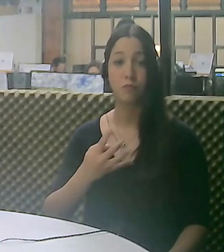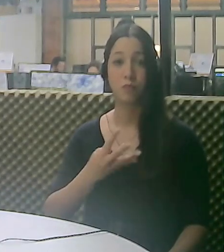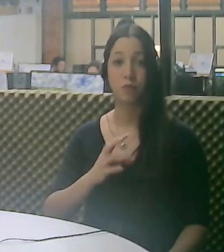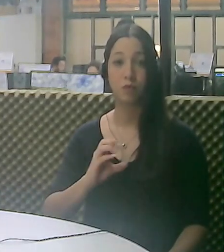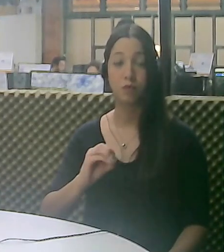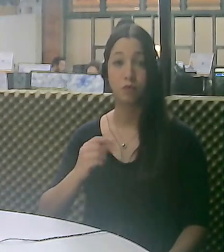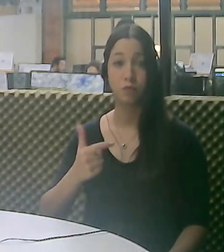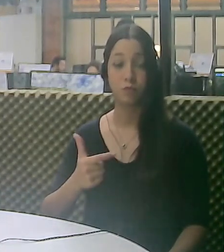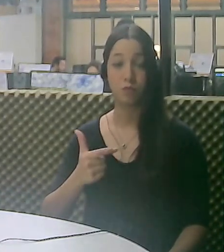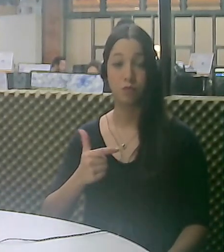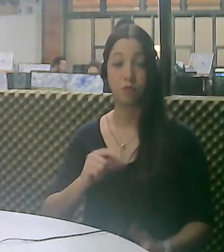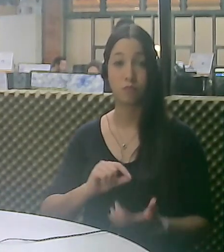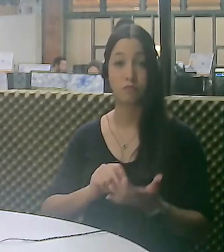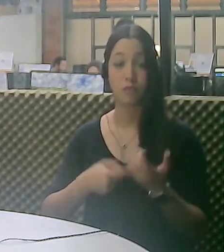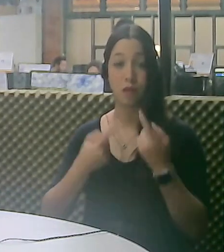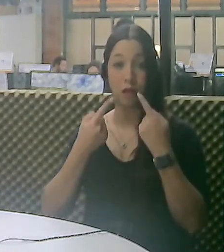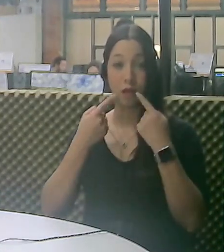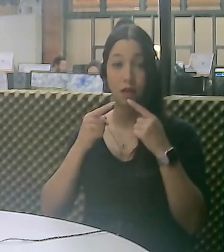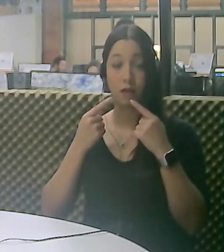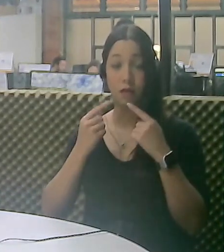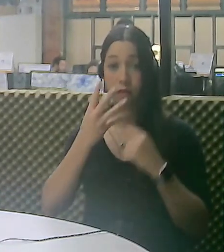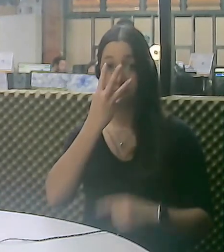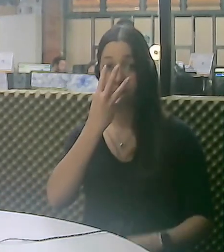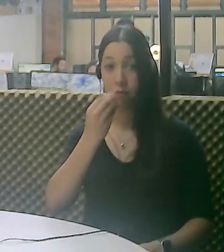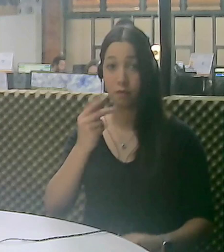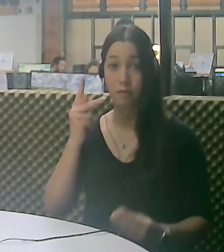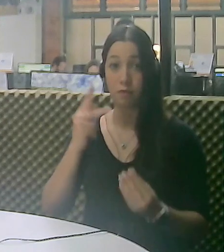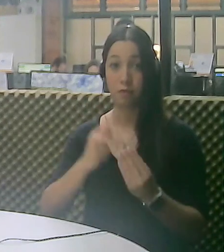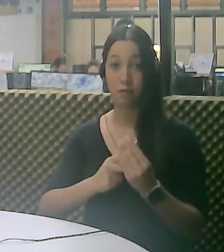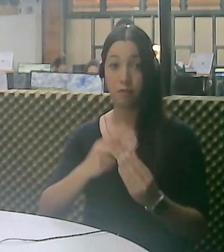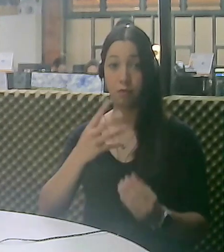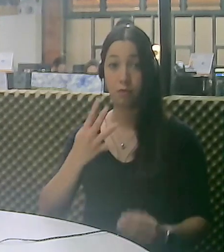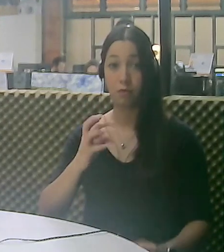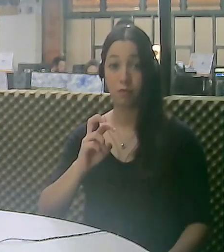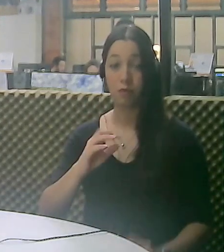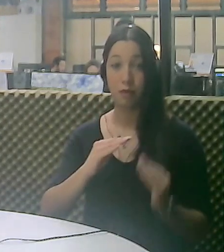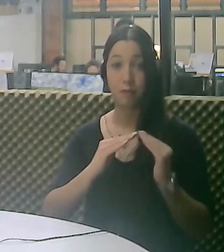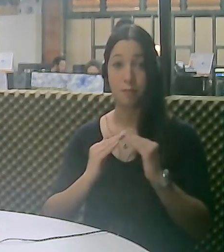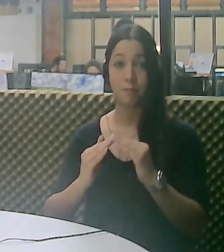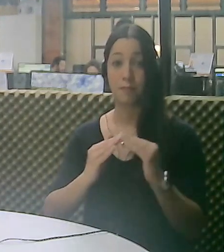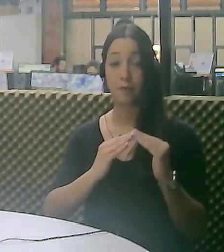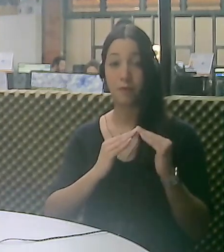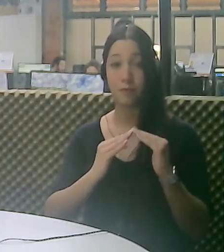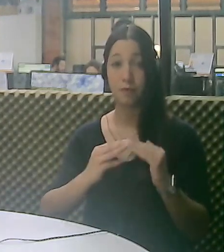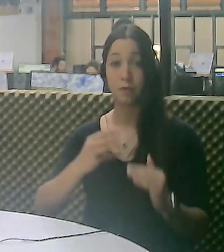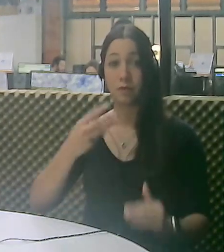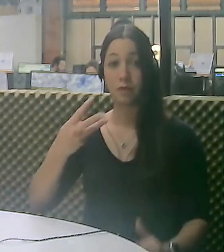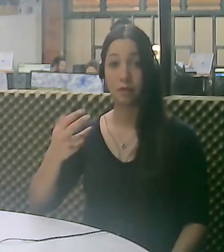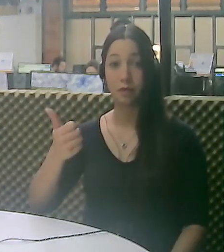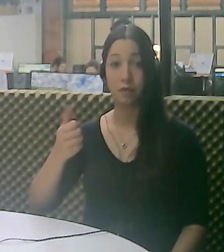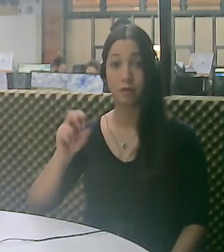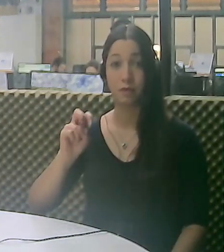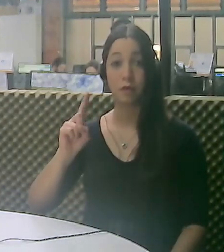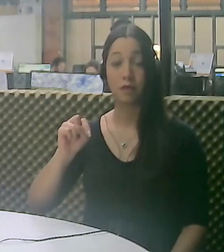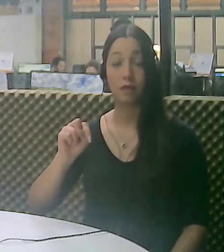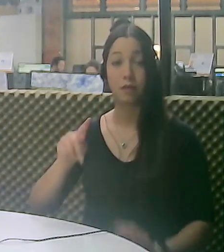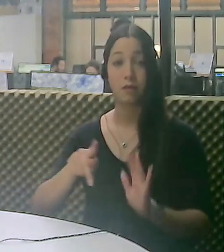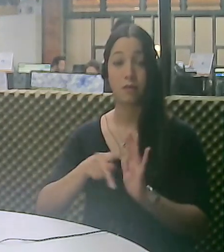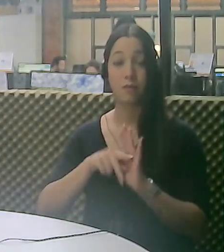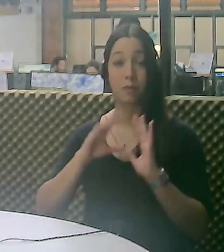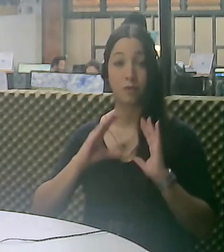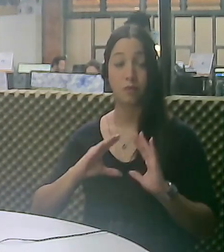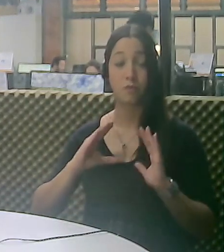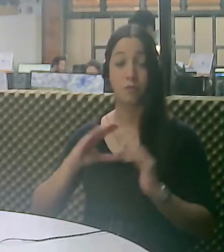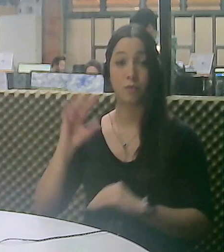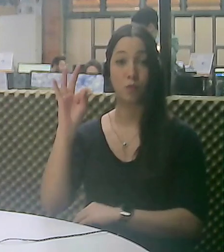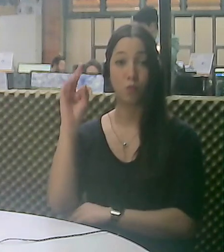reclamações registradas pelo Procon Móvel em 45 bairros em 2022, 315 foram na Praça Tubal